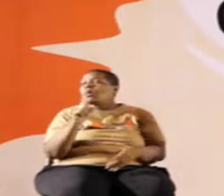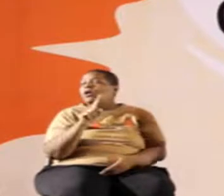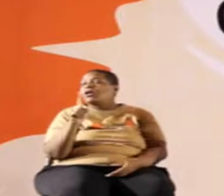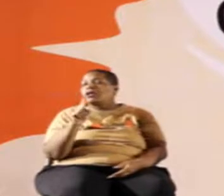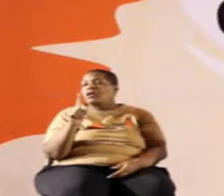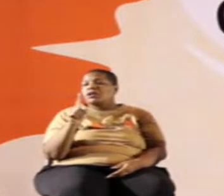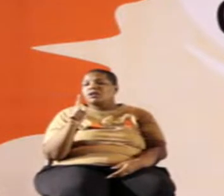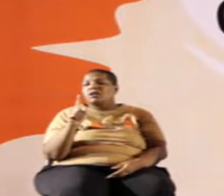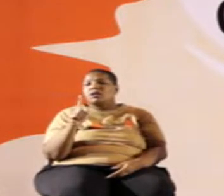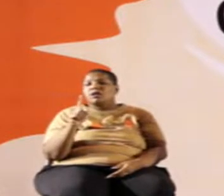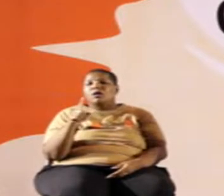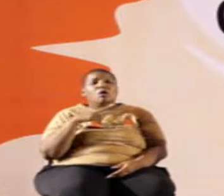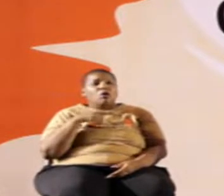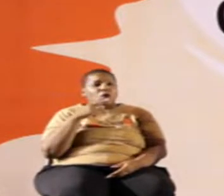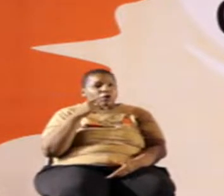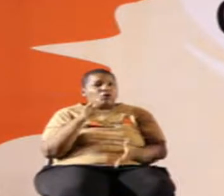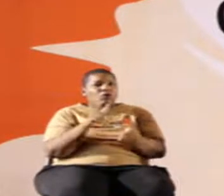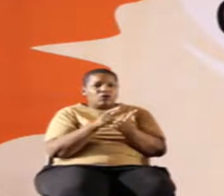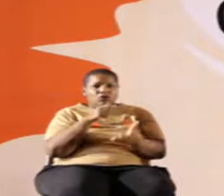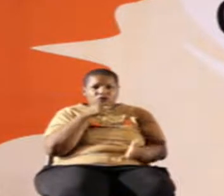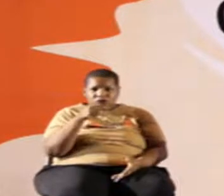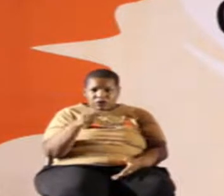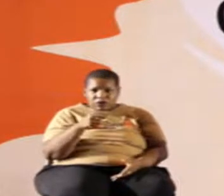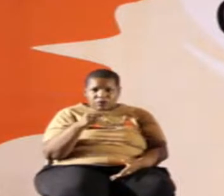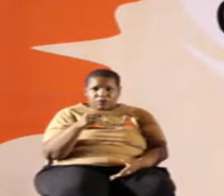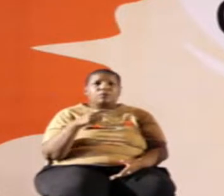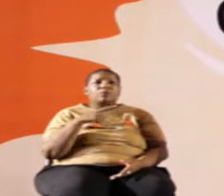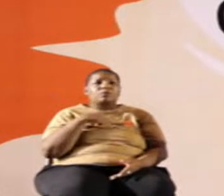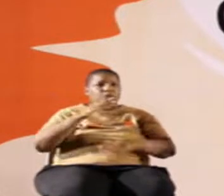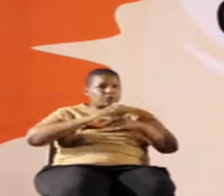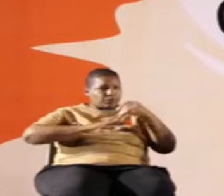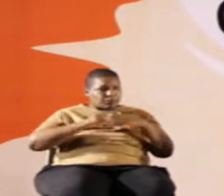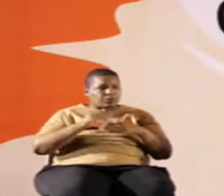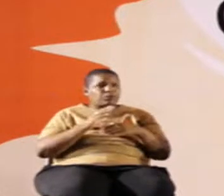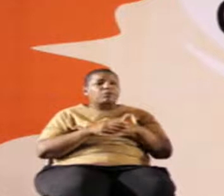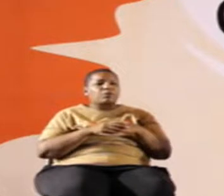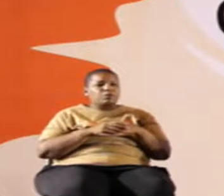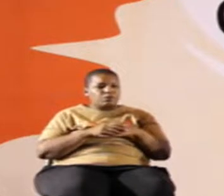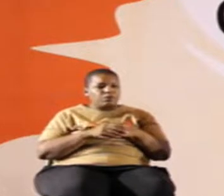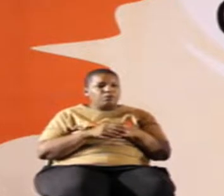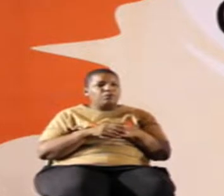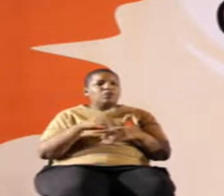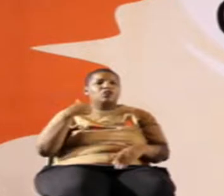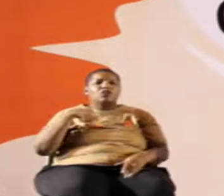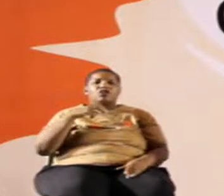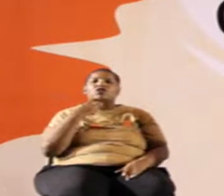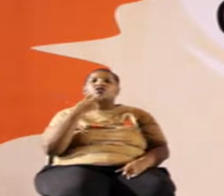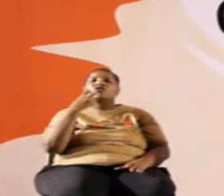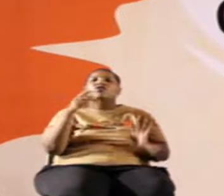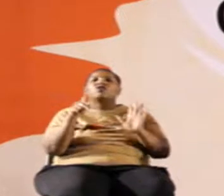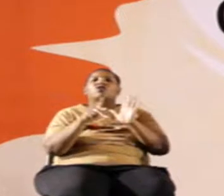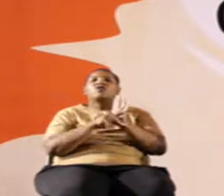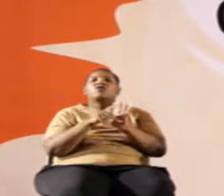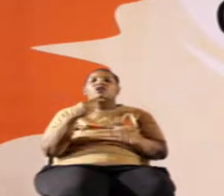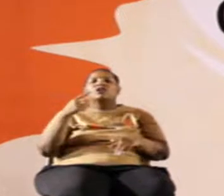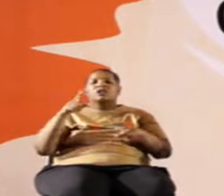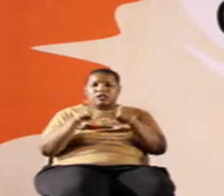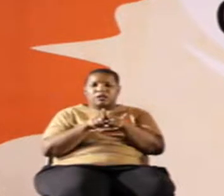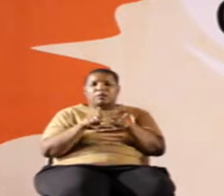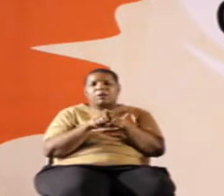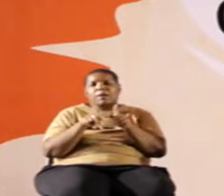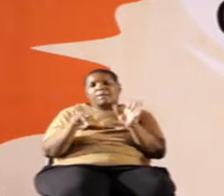Não é? Com essas jornalistas, com esses jornalistas, com esses profissionais, somos porta-vozes também da nossa própria